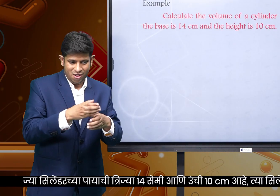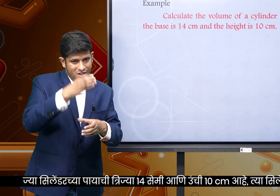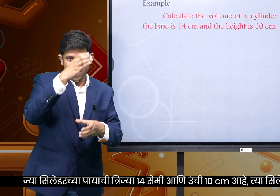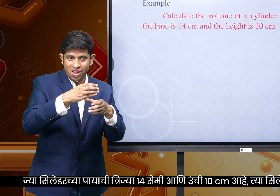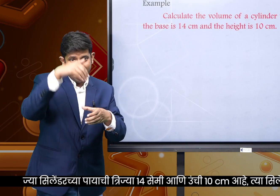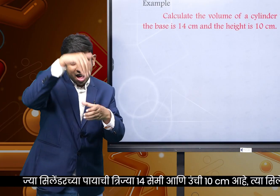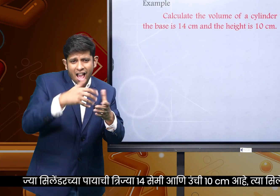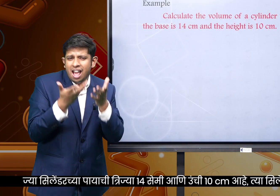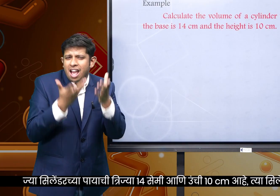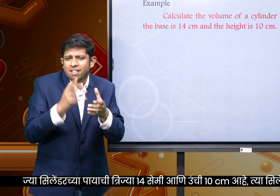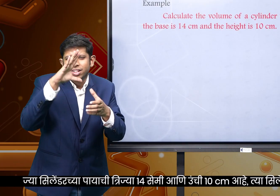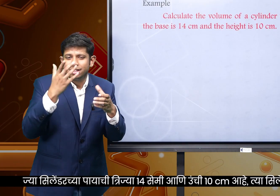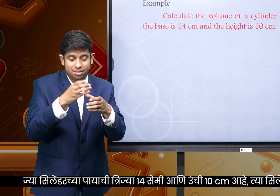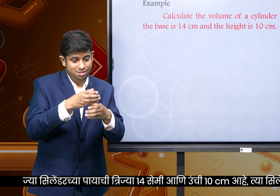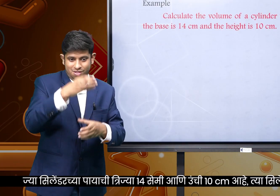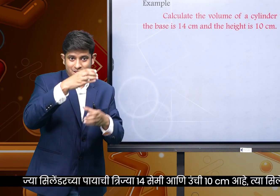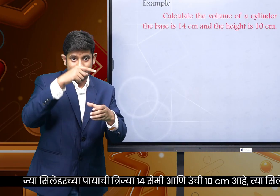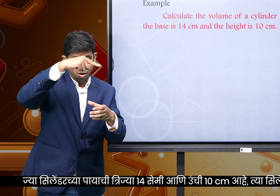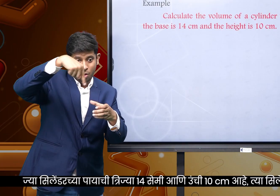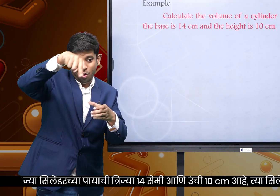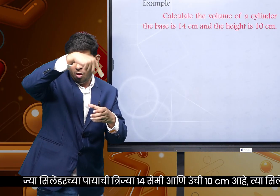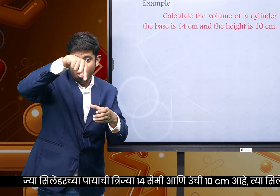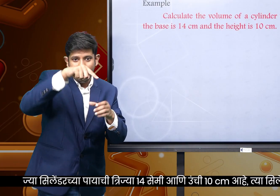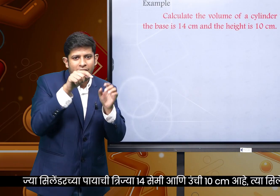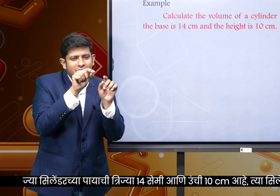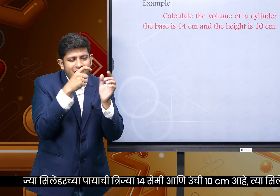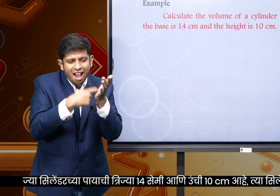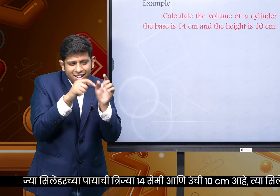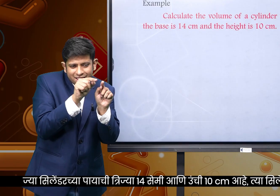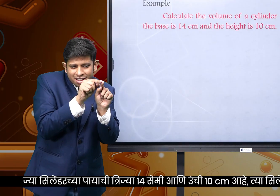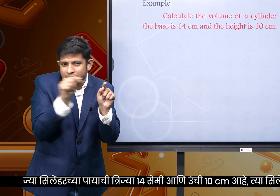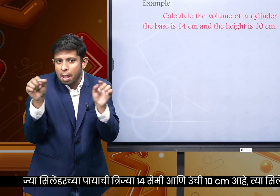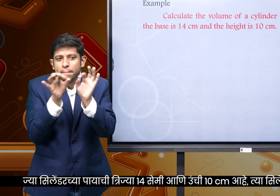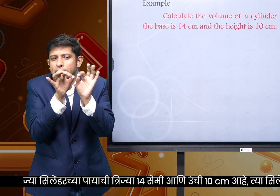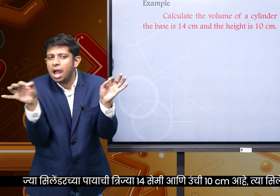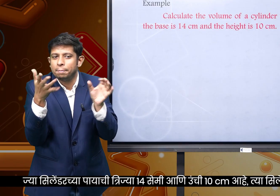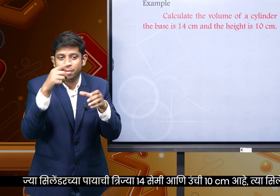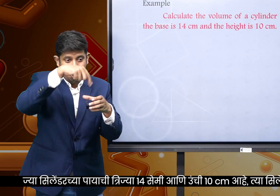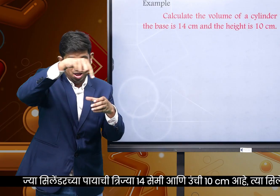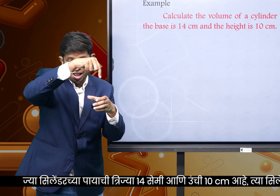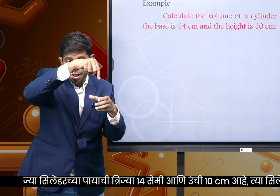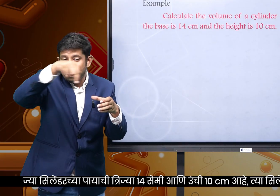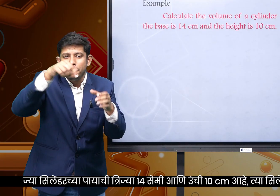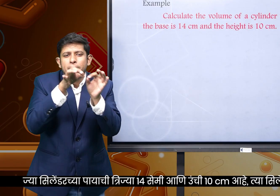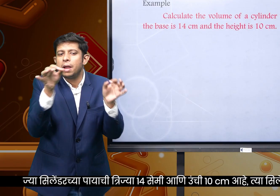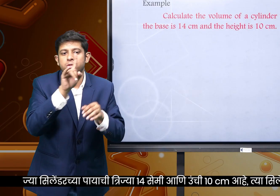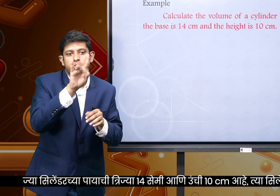ज्या सिलेंडरच्या पायाची त्रिज्या 14 सेंटीमीटर आणि उंची 10 सेंटीमीटर आहे त्या सिलेंडरचे आकारमान काढा.